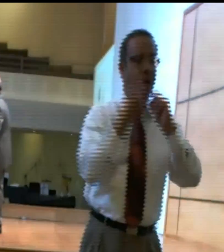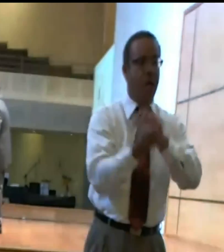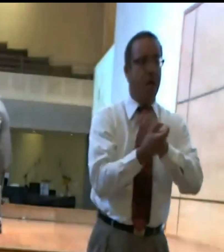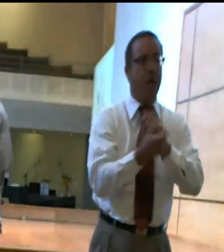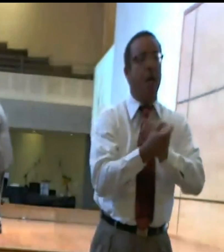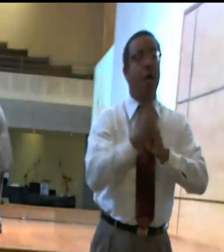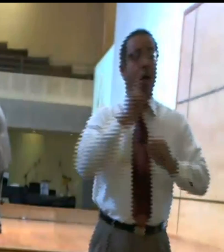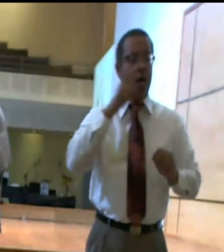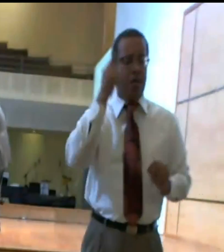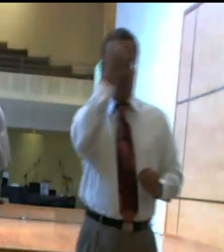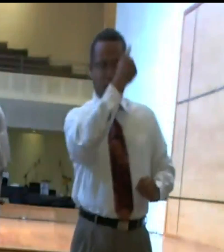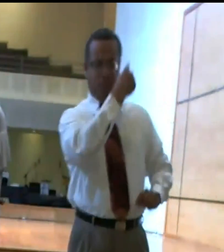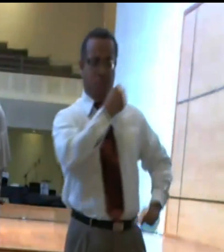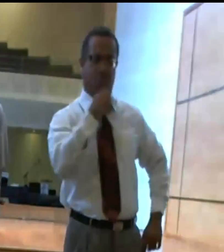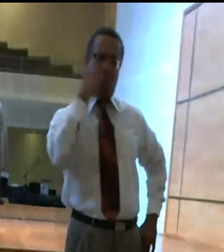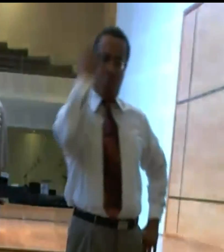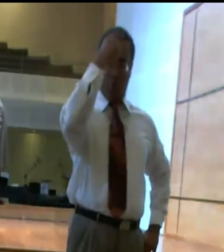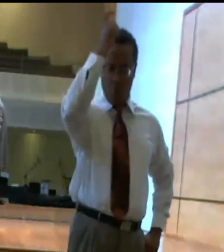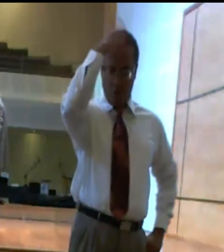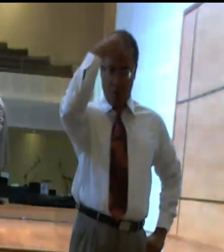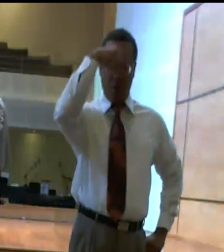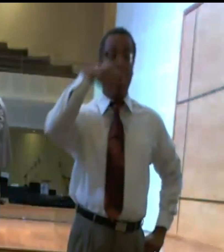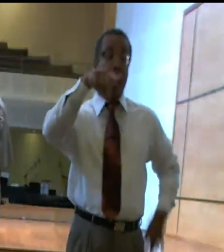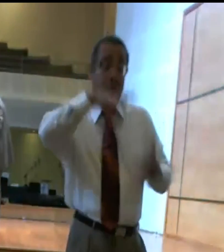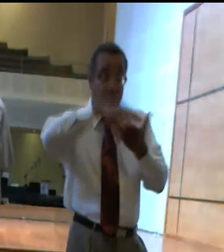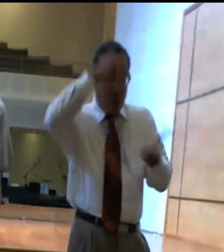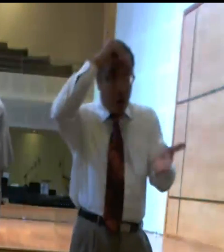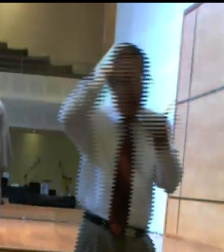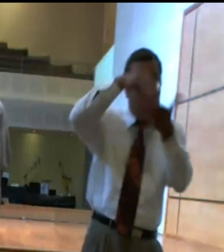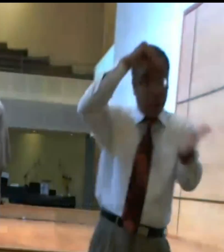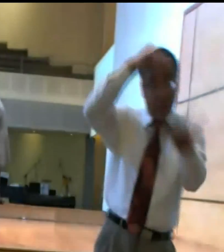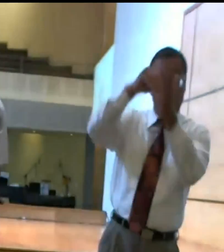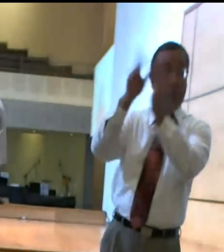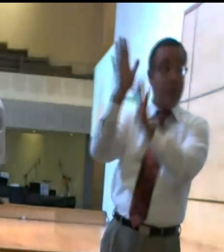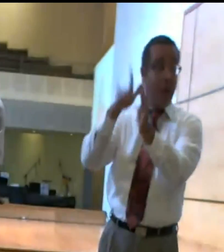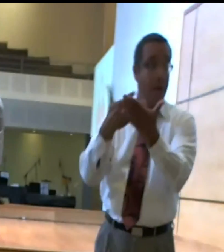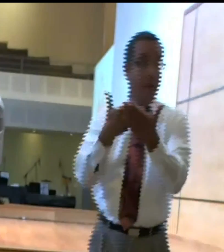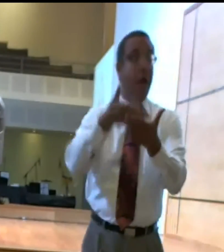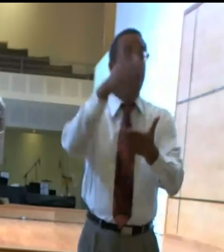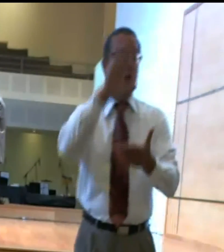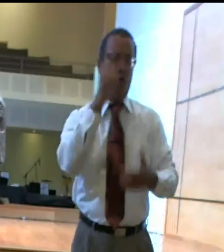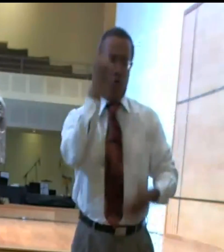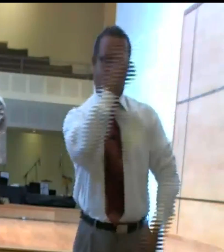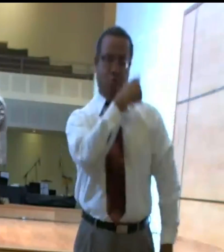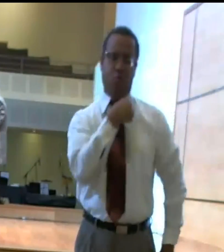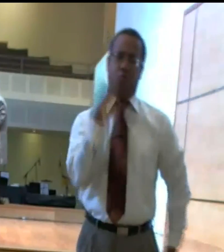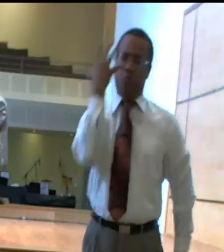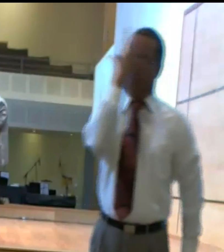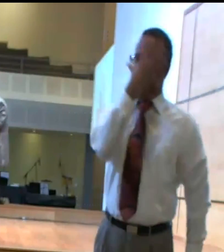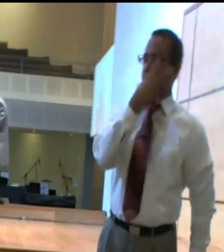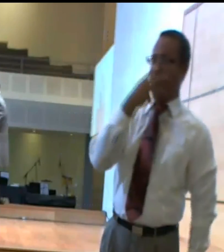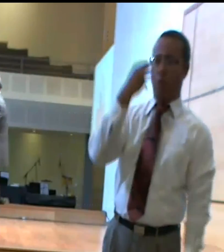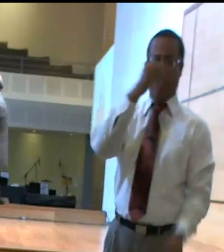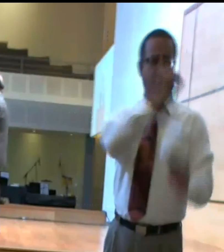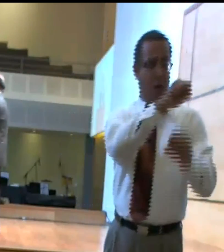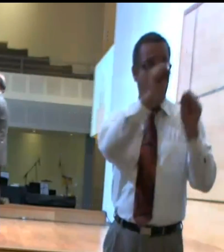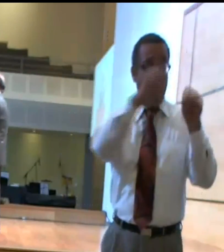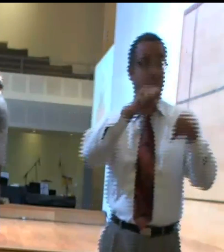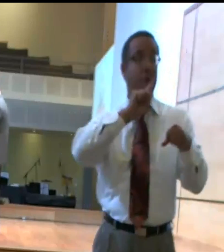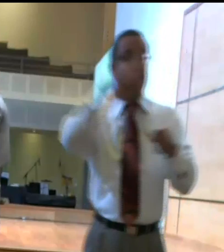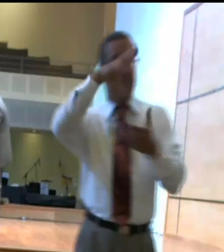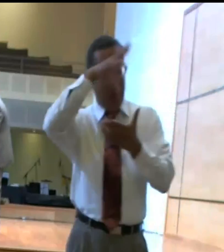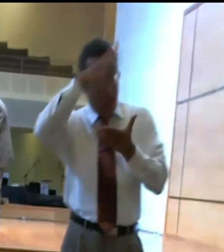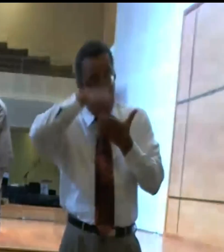su semblante por su sabiduría. Ahora es importante señalar aquí, hermanos, antes de proseguir, que